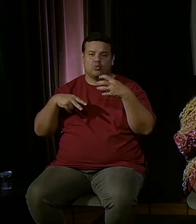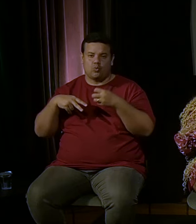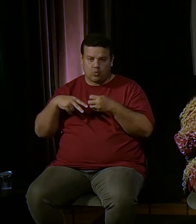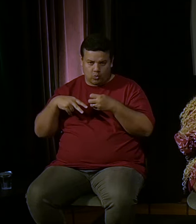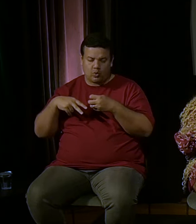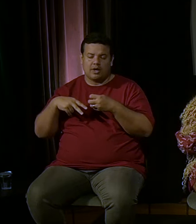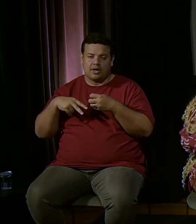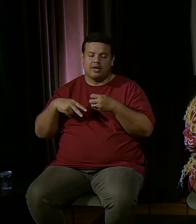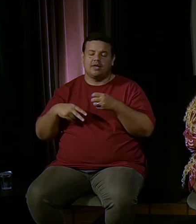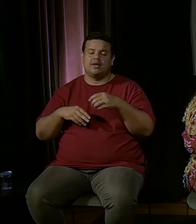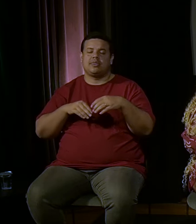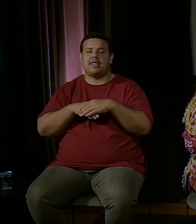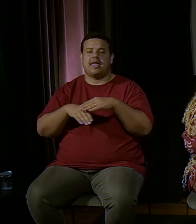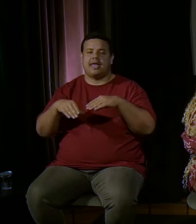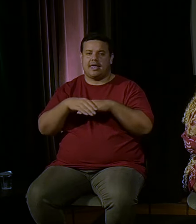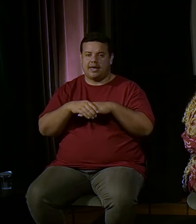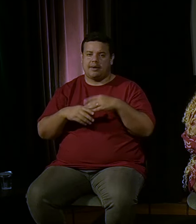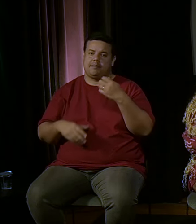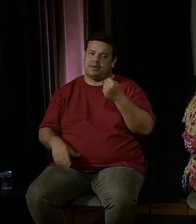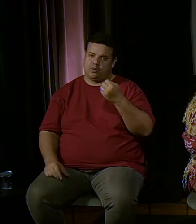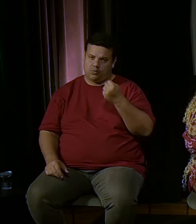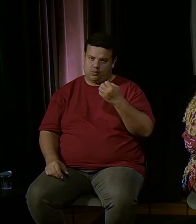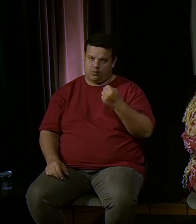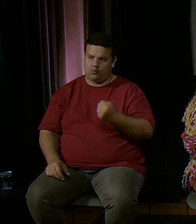um tênis branco.